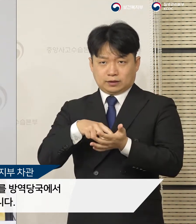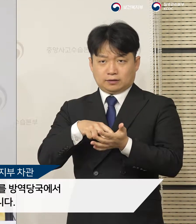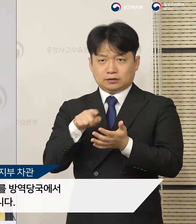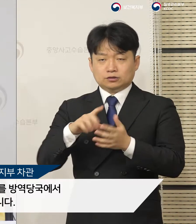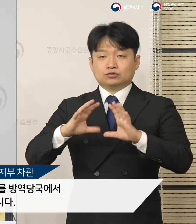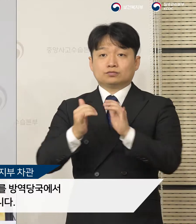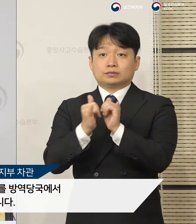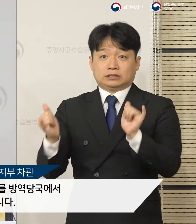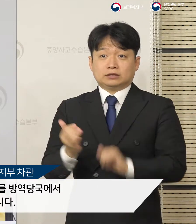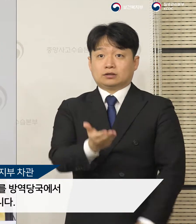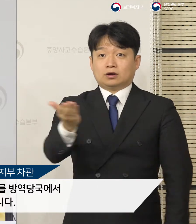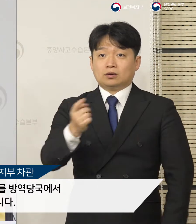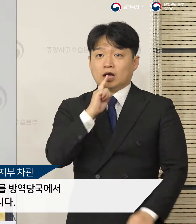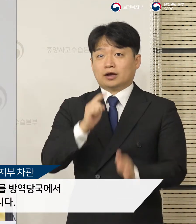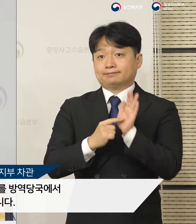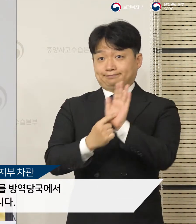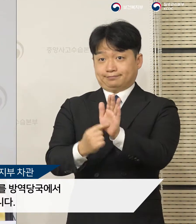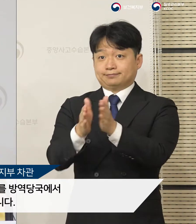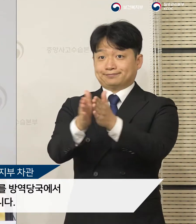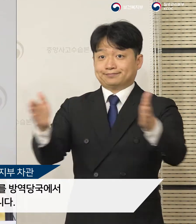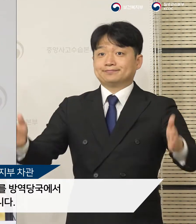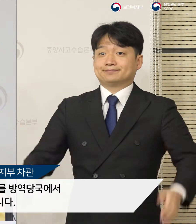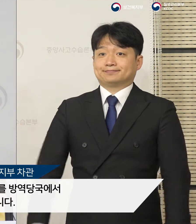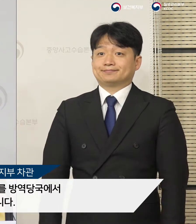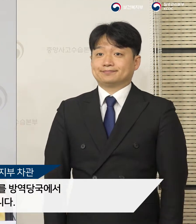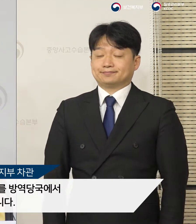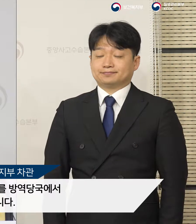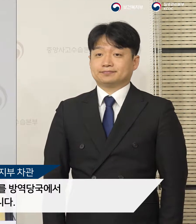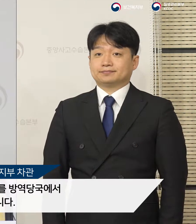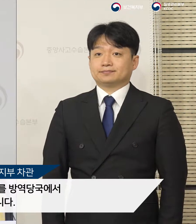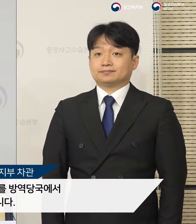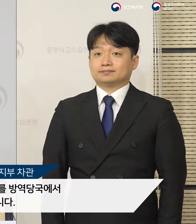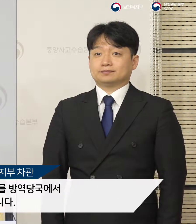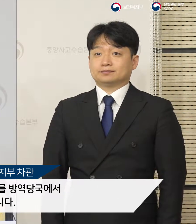당국에서 직접 국민 여러분들께 제공하기 시작하였습니다.